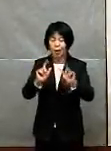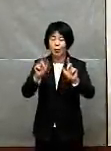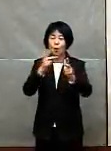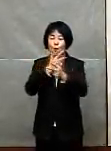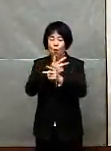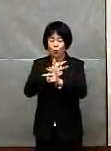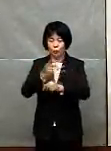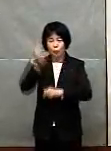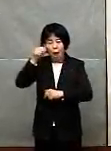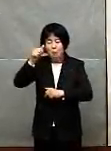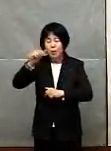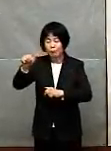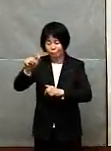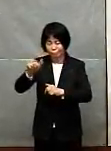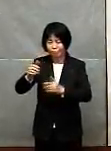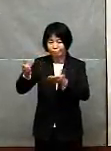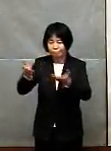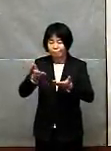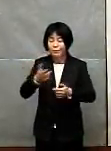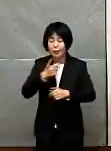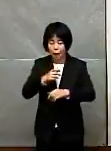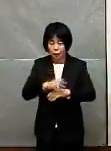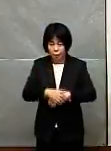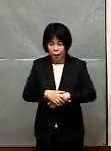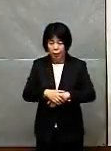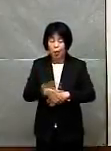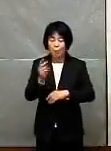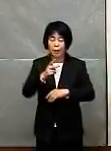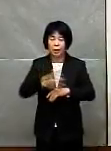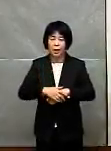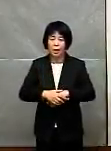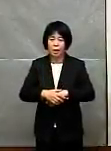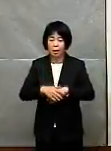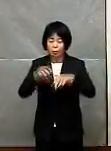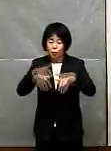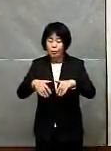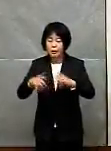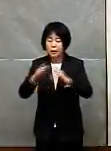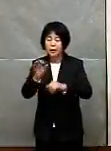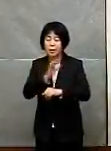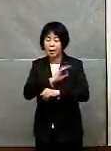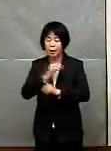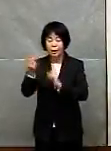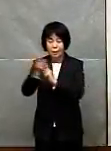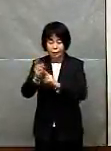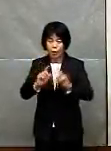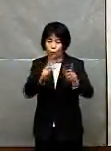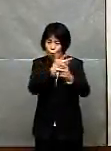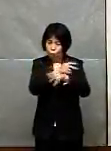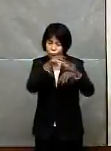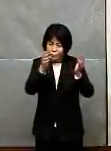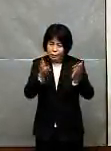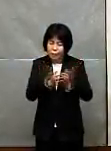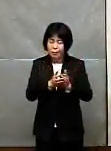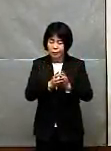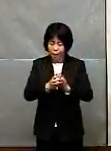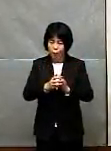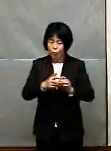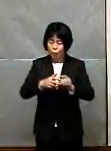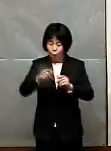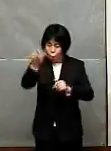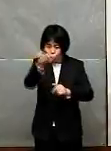東北をアピールしていただくこと、および組織委員会に対して東北全体をルートと